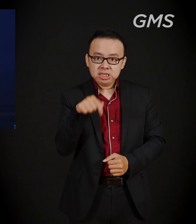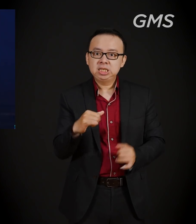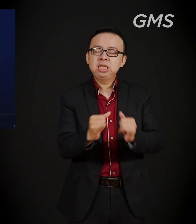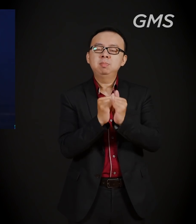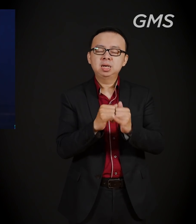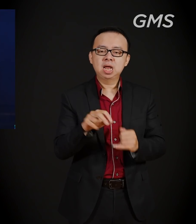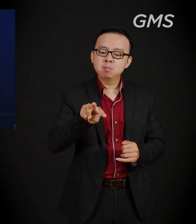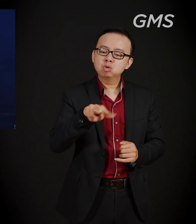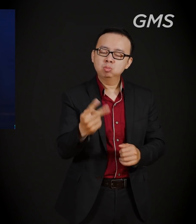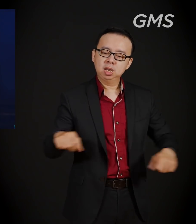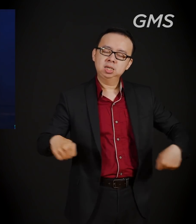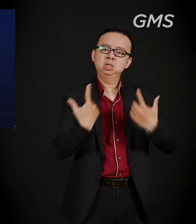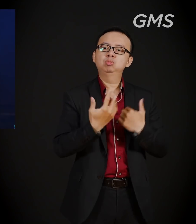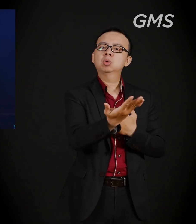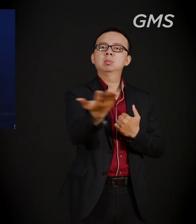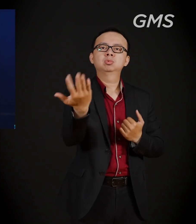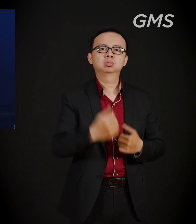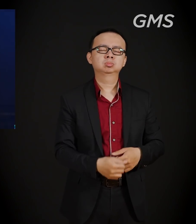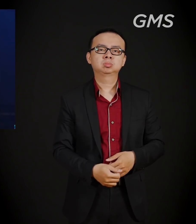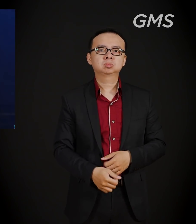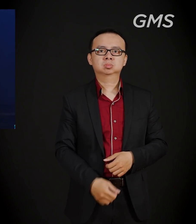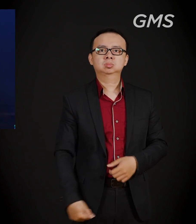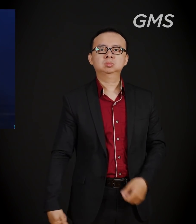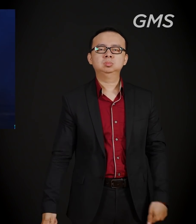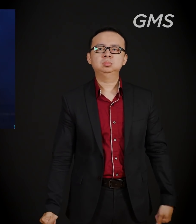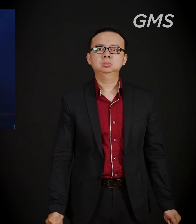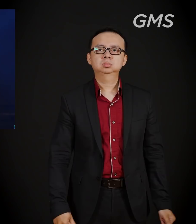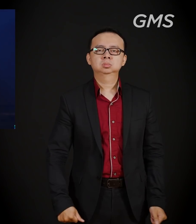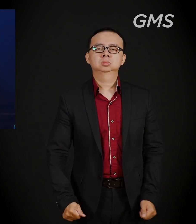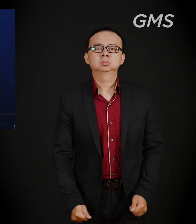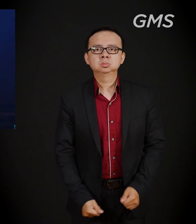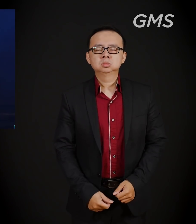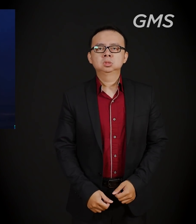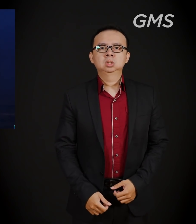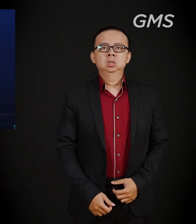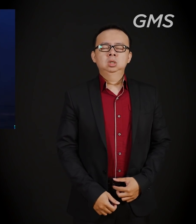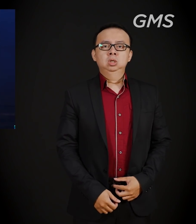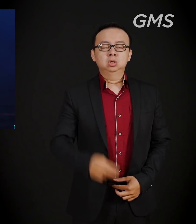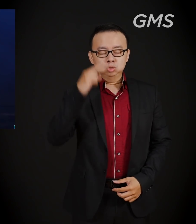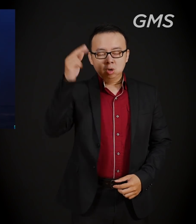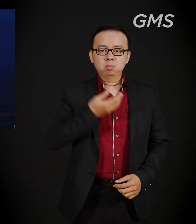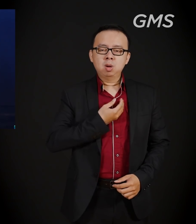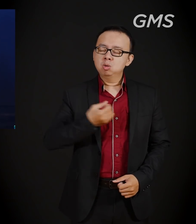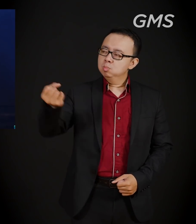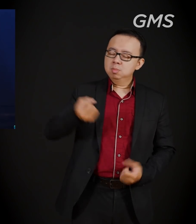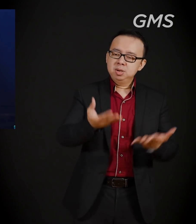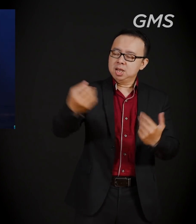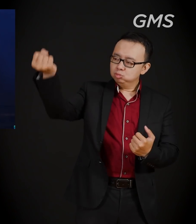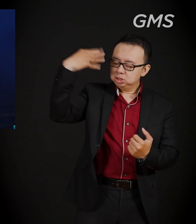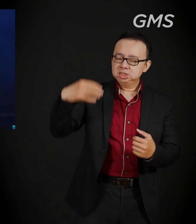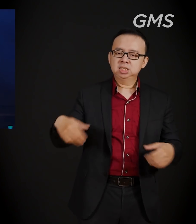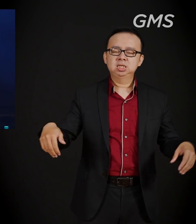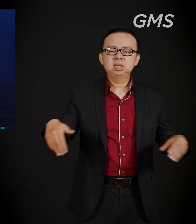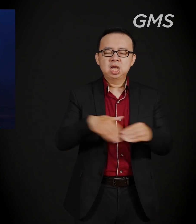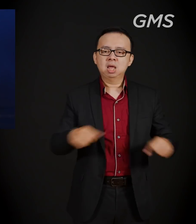mengubahkan hidup saudara. Ini ibadah yang hadir dalam hidup saudara untuk mengerjakan mujizat dan tuntunan Tuhan yang sempurna. Kalau hari ini